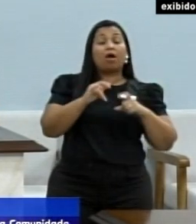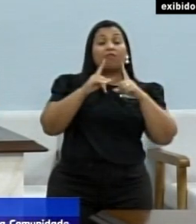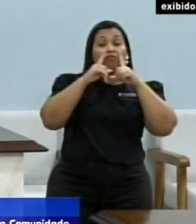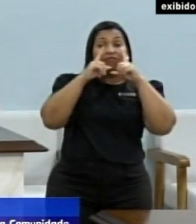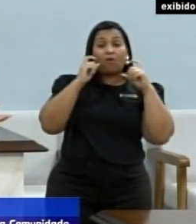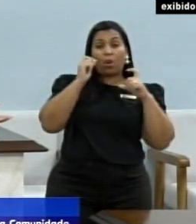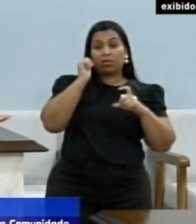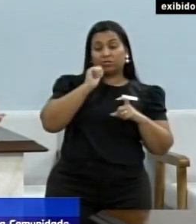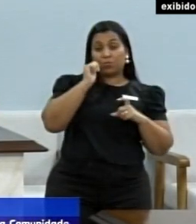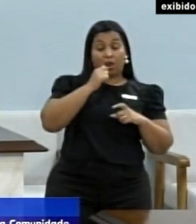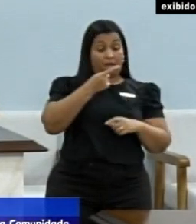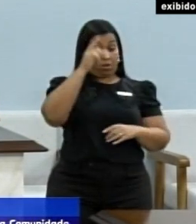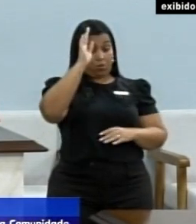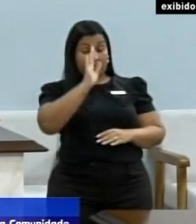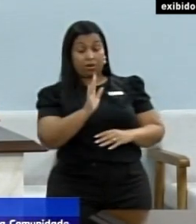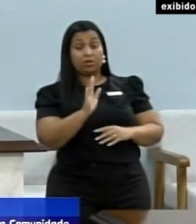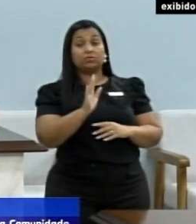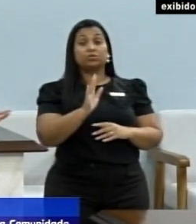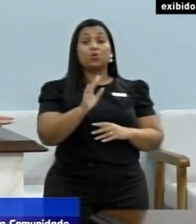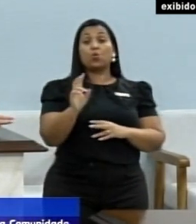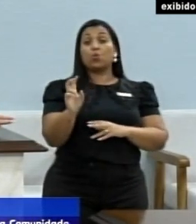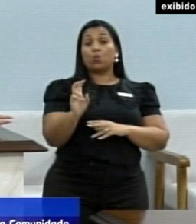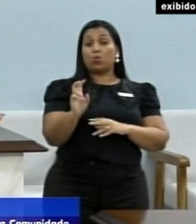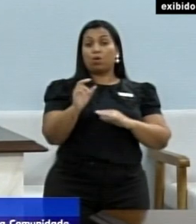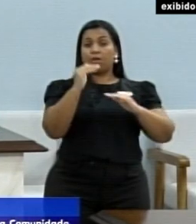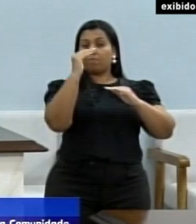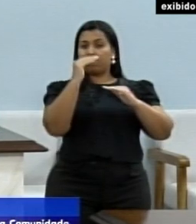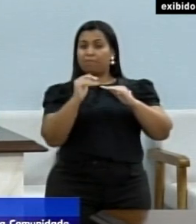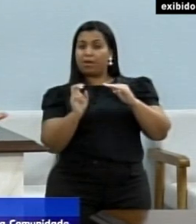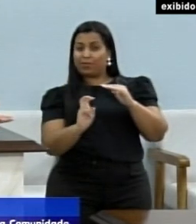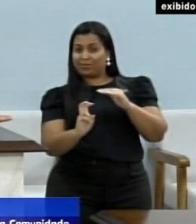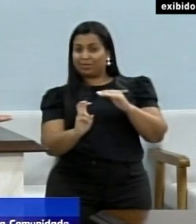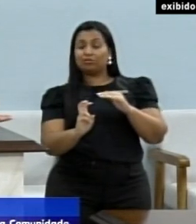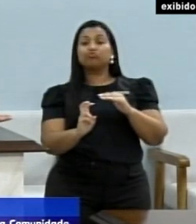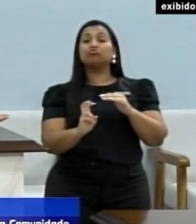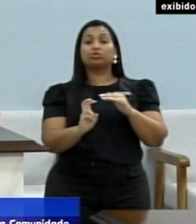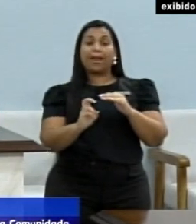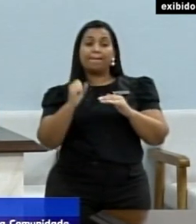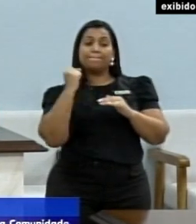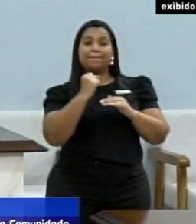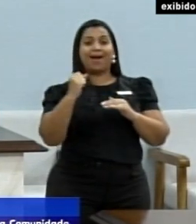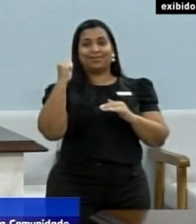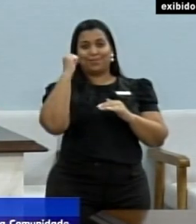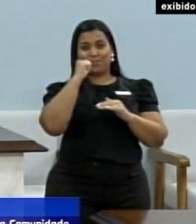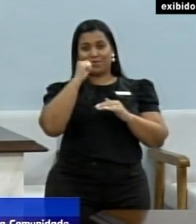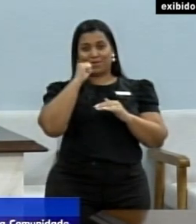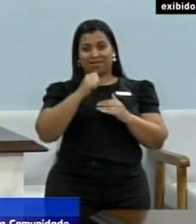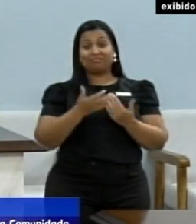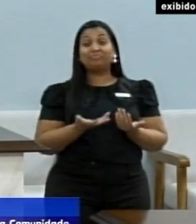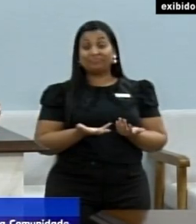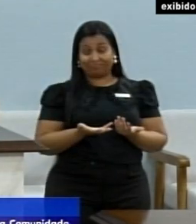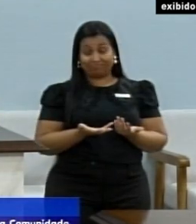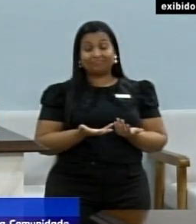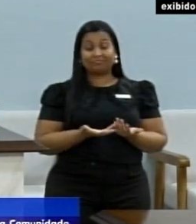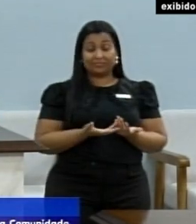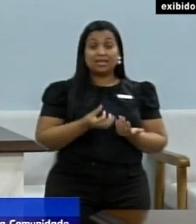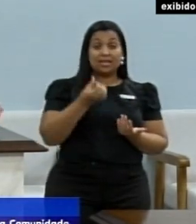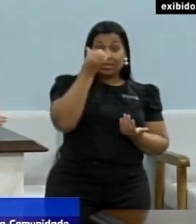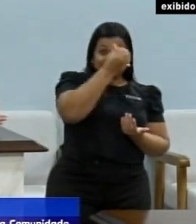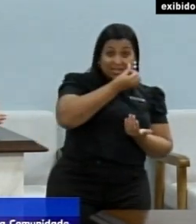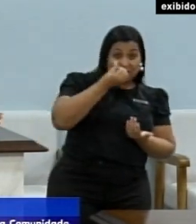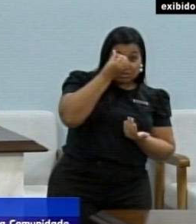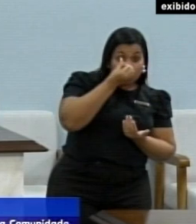mulher. O Brasil hoje como quinto quando a gente fala sobre feminicídio, né? Então, a cada 6 horas uma